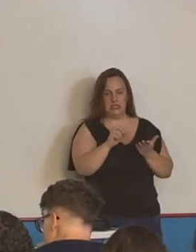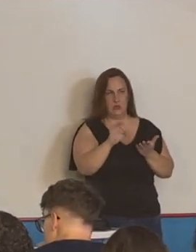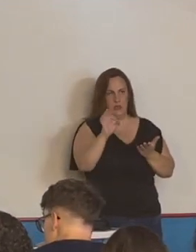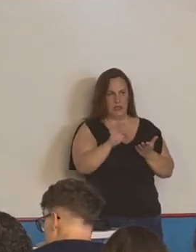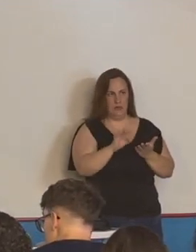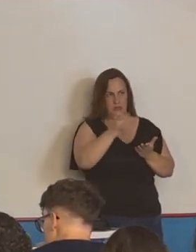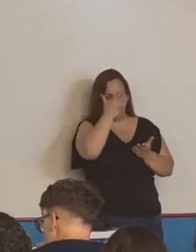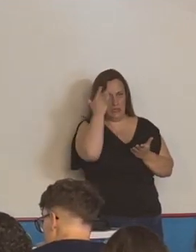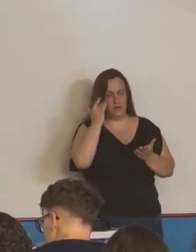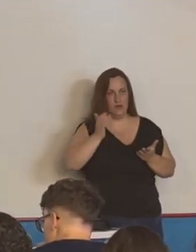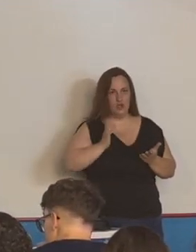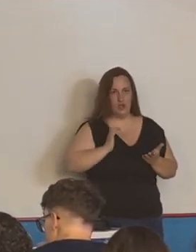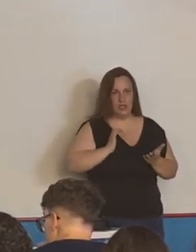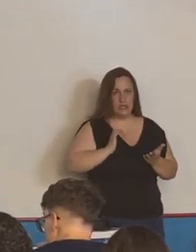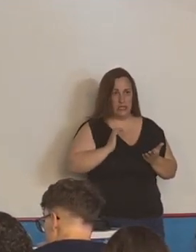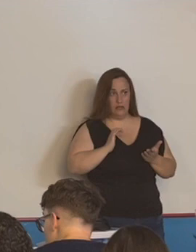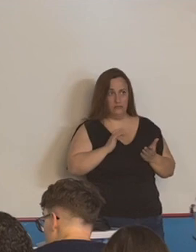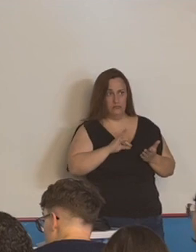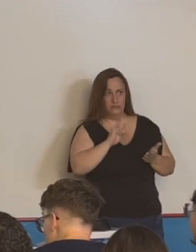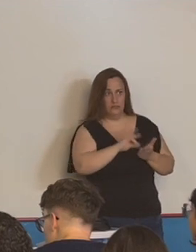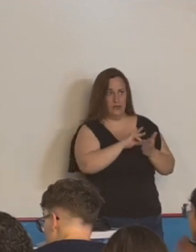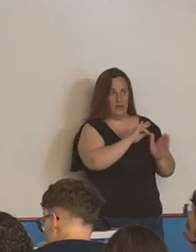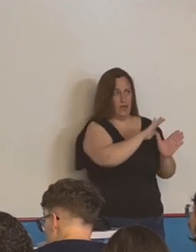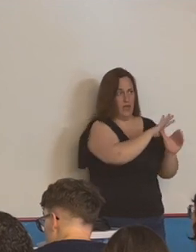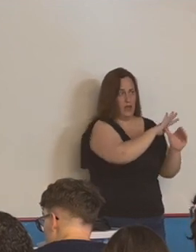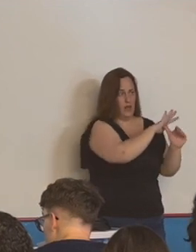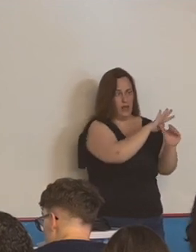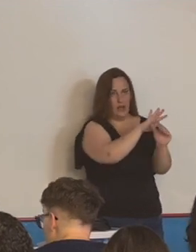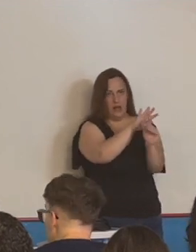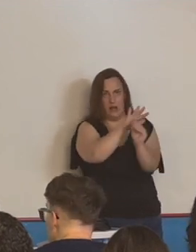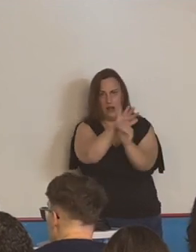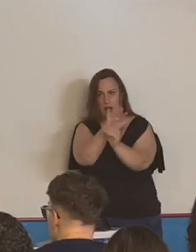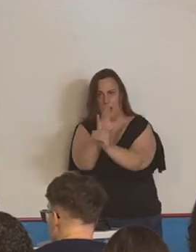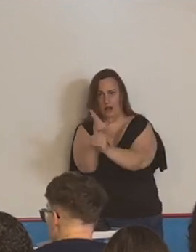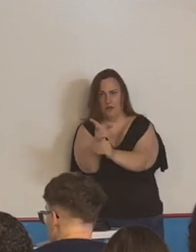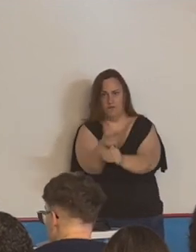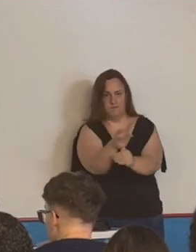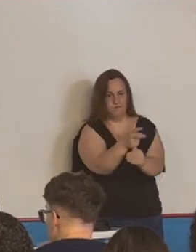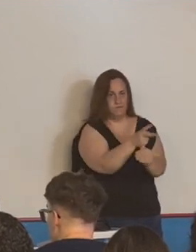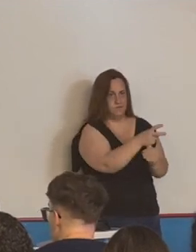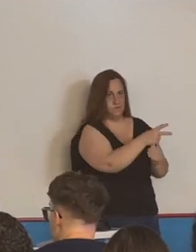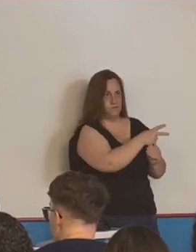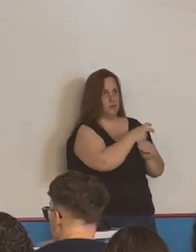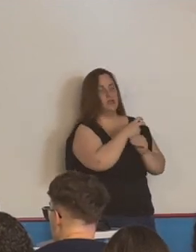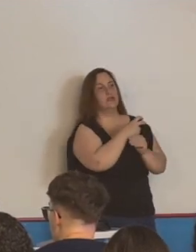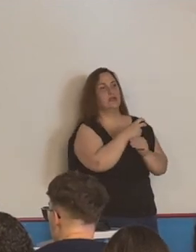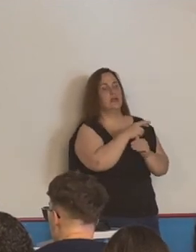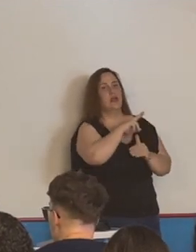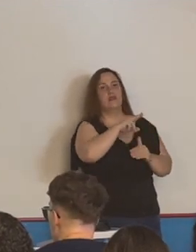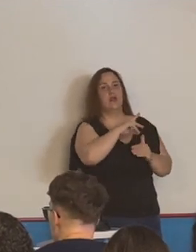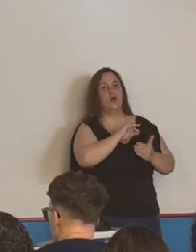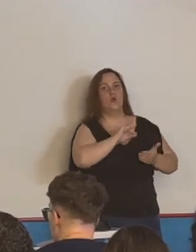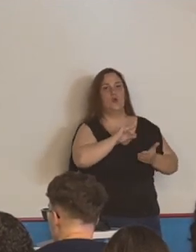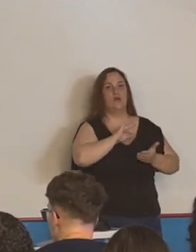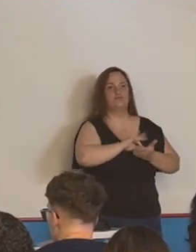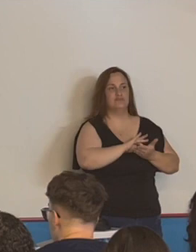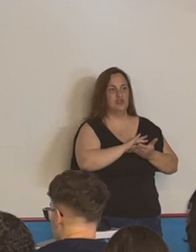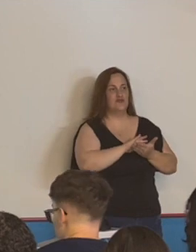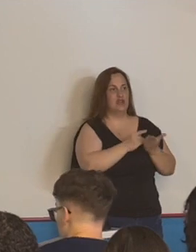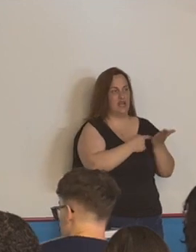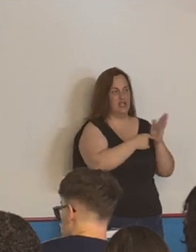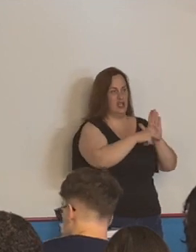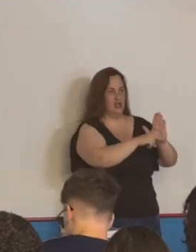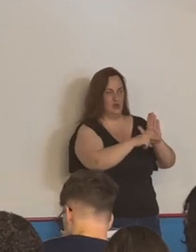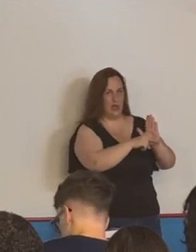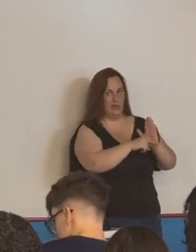que, da elite que pensa em só desviar recursos para si e não para fazer, né, o que